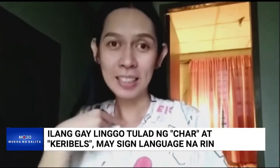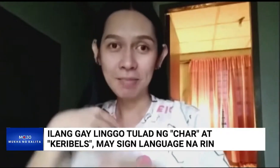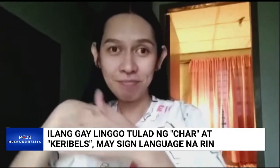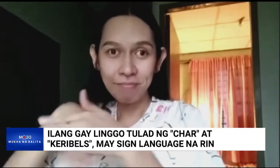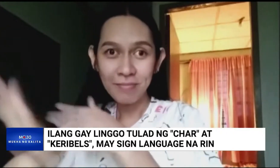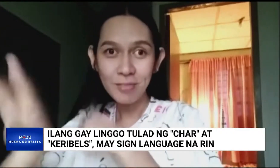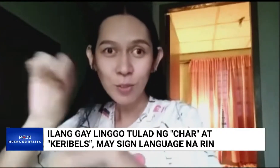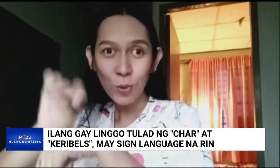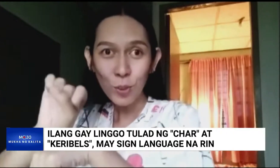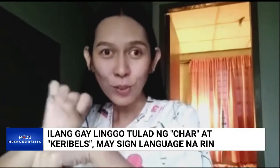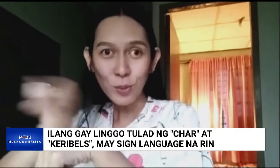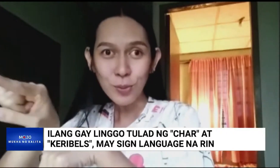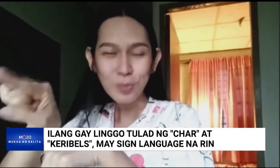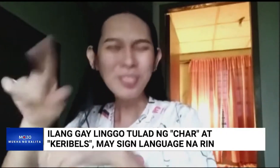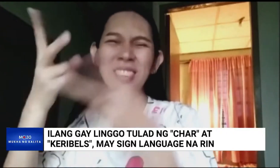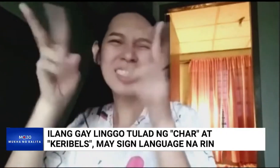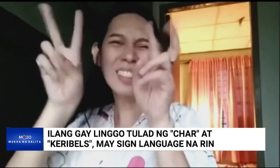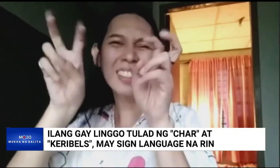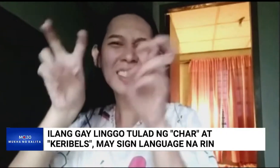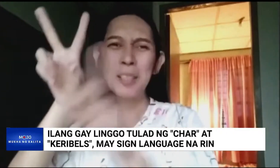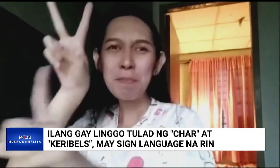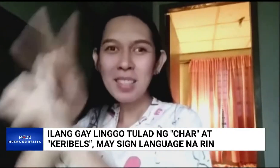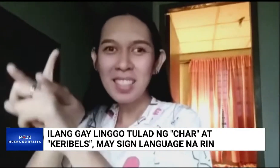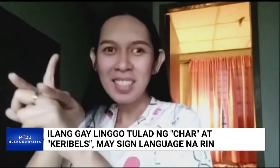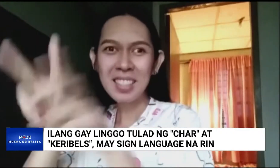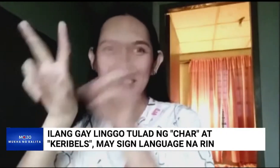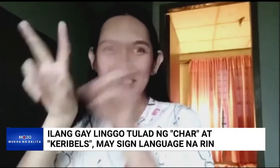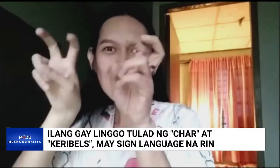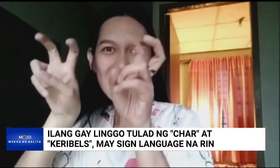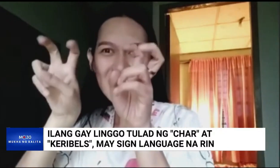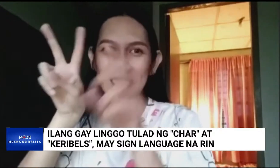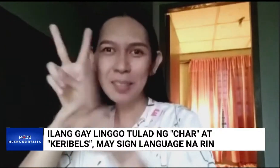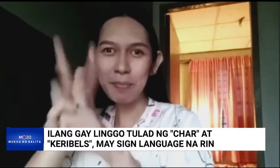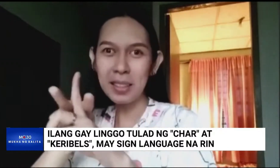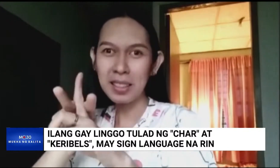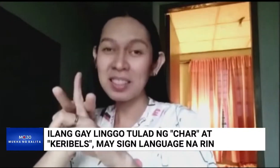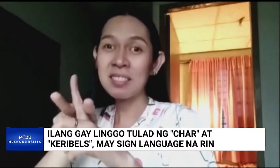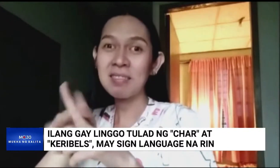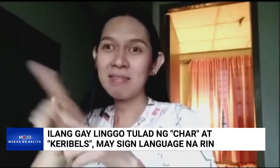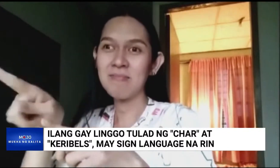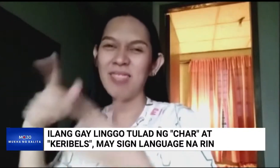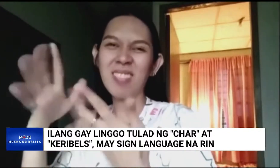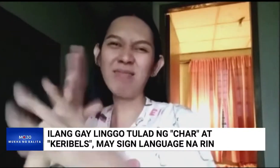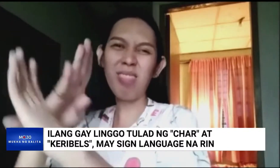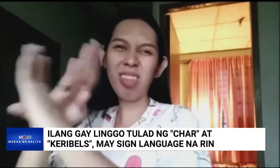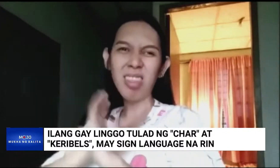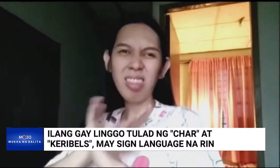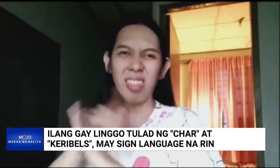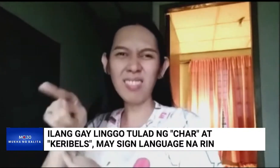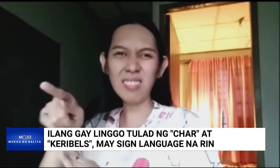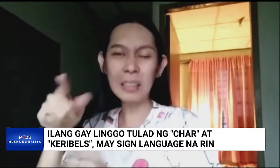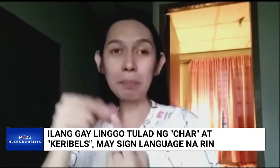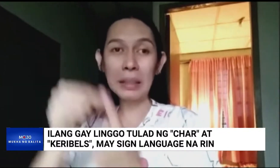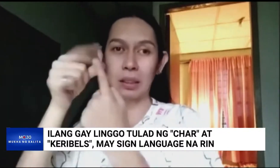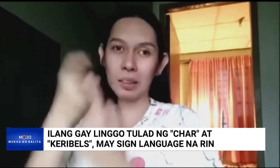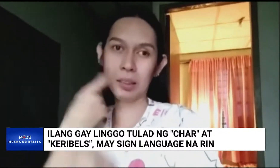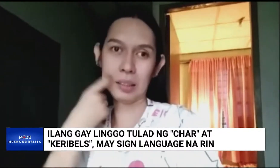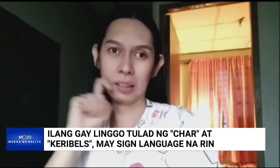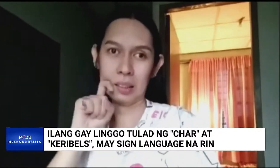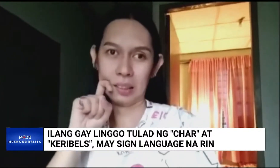So sa experience ko, access sa work, ang dami kong ina-applyan dati. Pero yun,